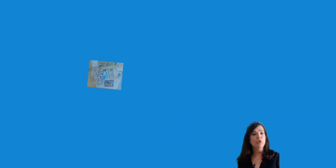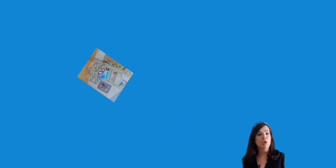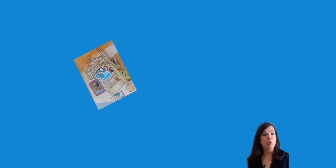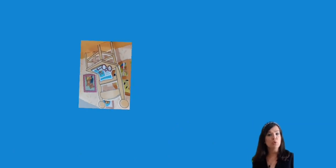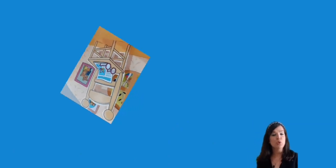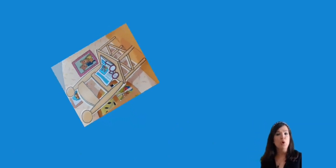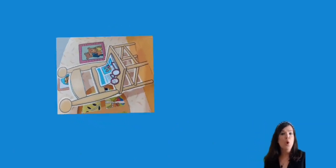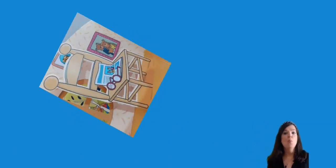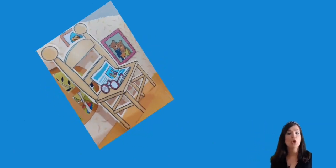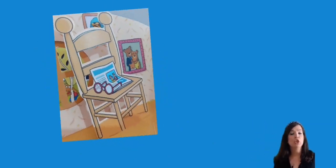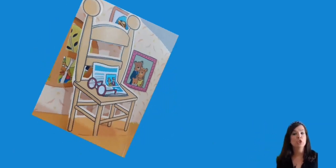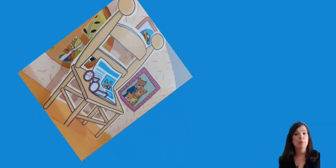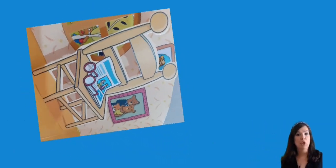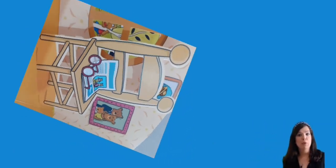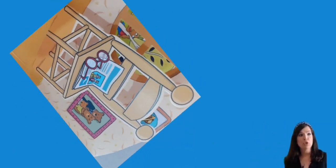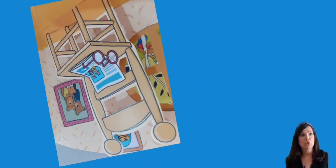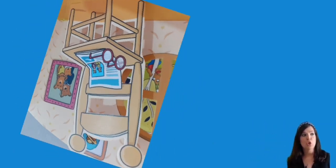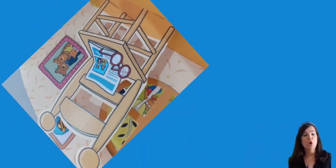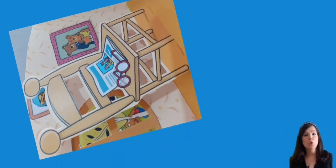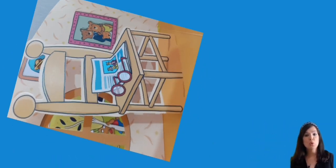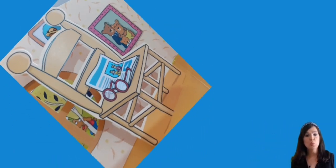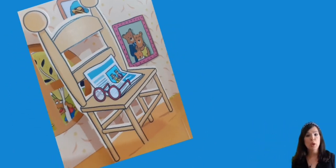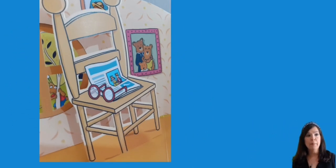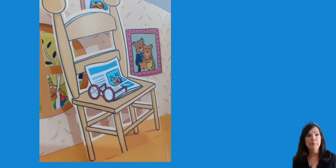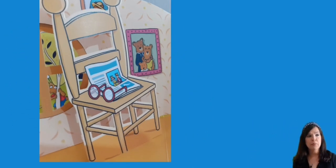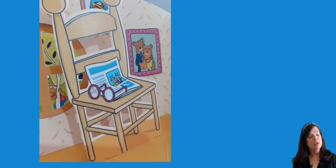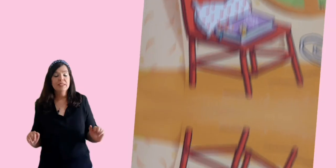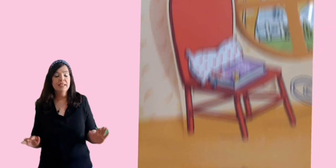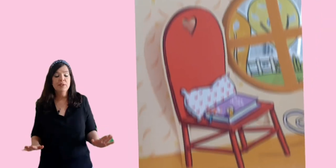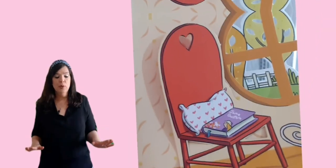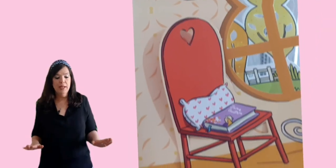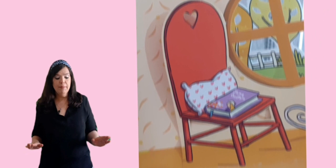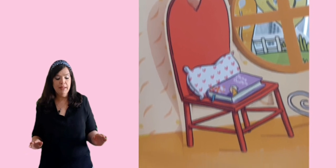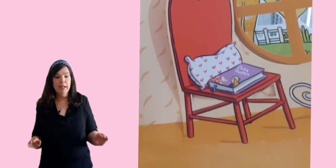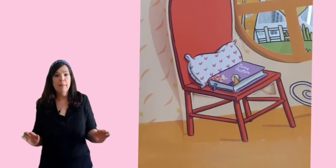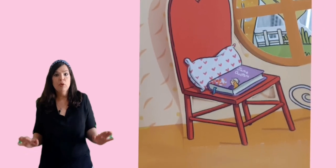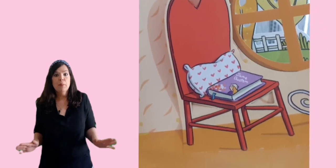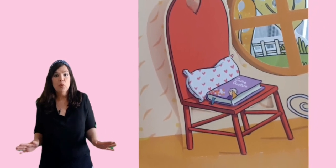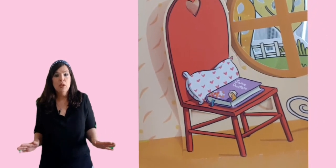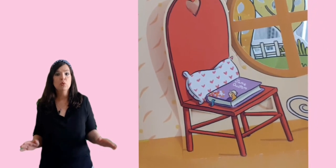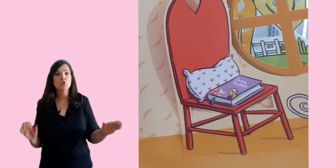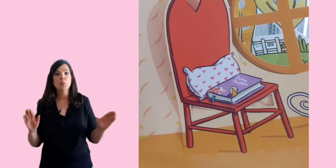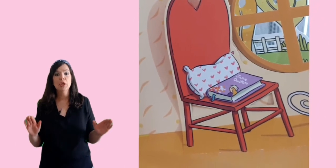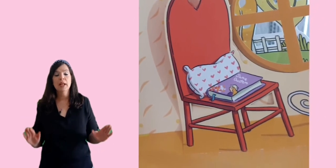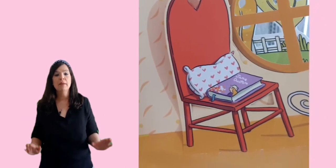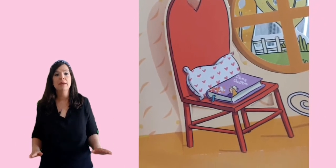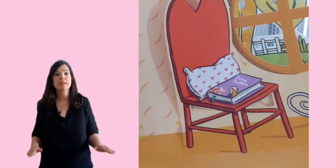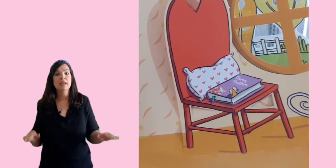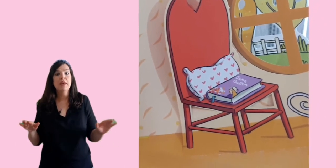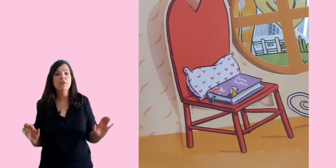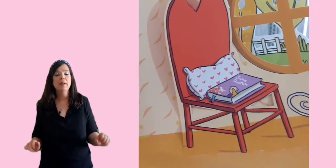grande, pero no le gustó porque estaba demasiado dura. Se sentó en la mediana, pero tampoco le gustó porque